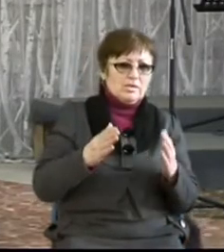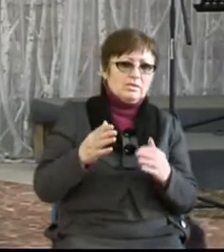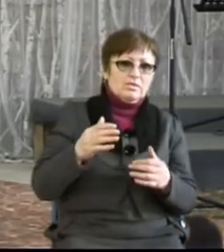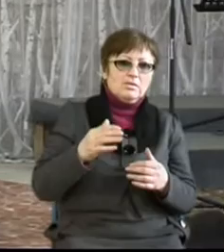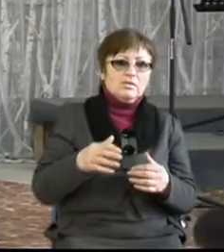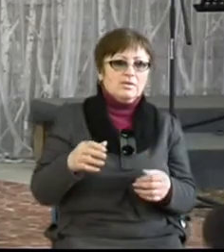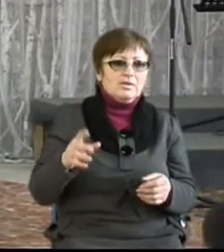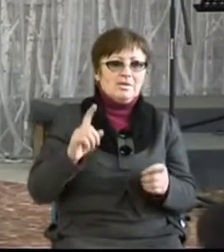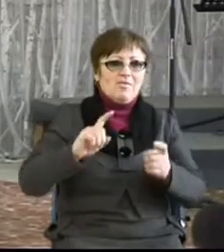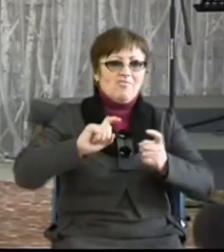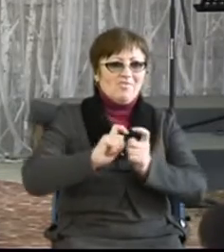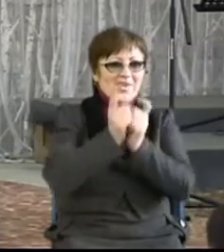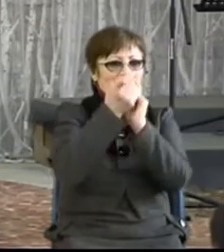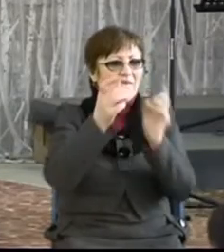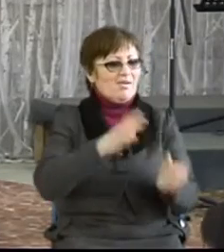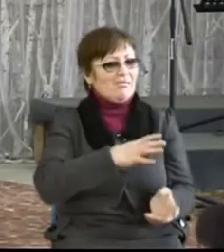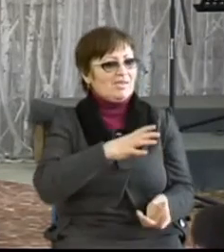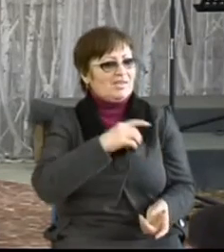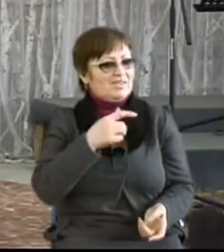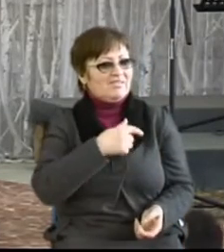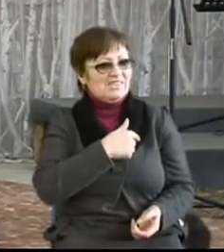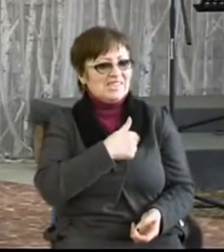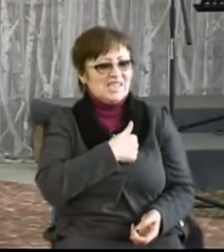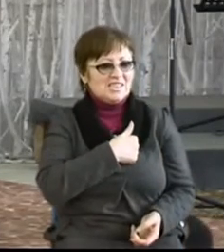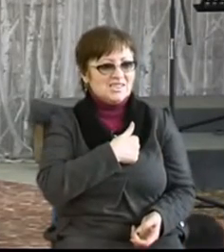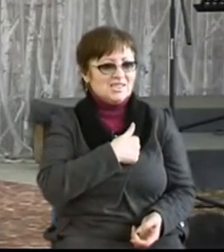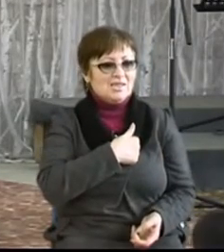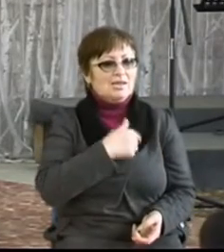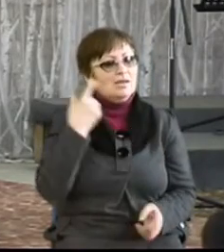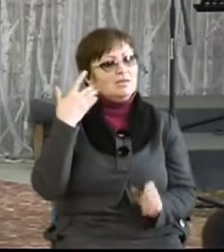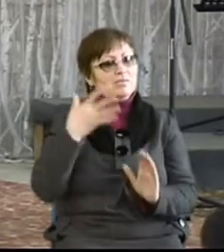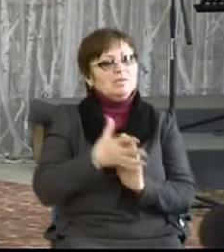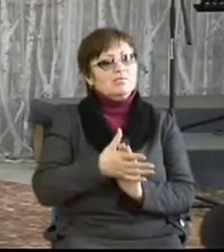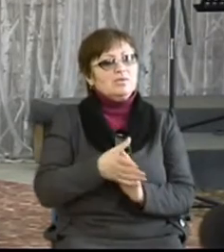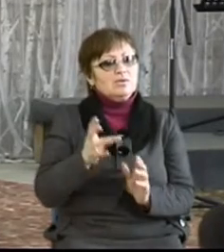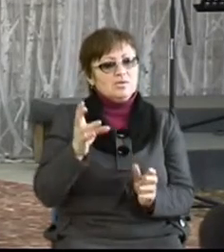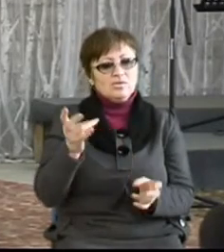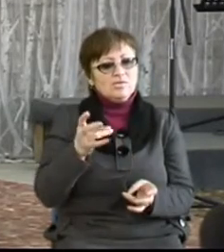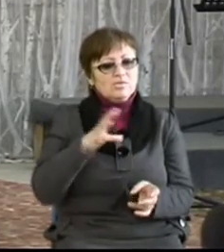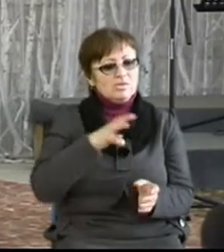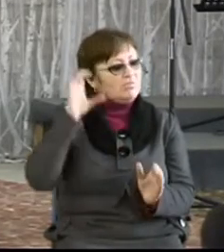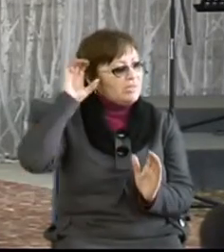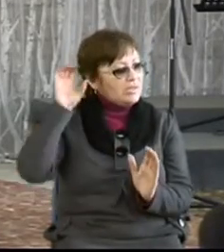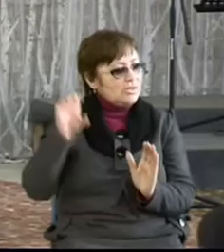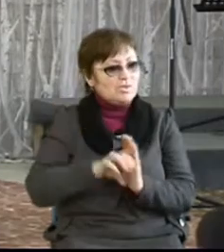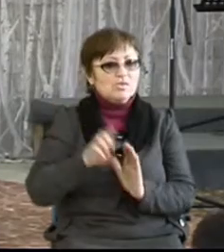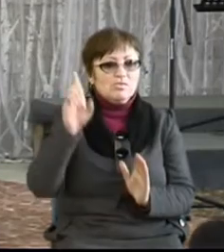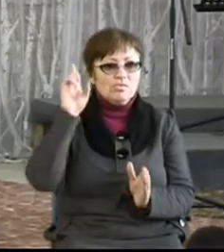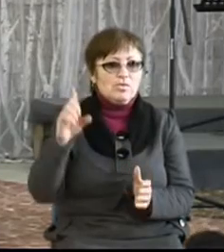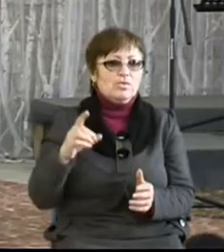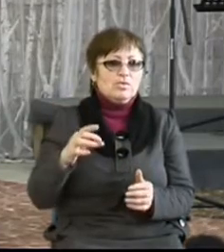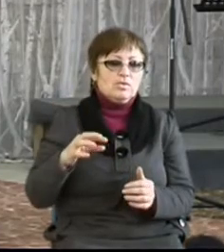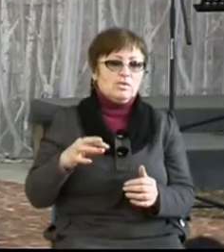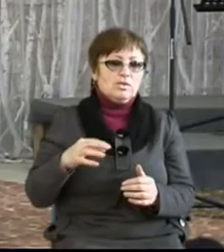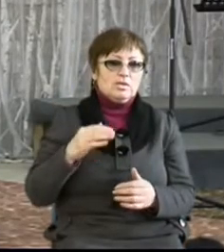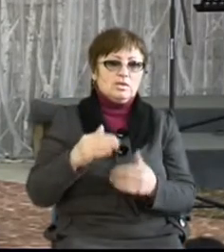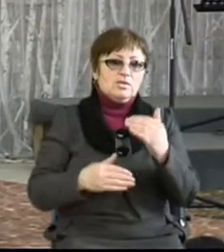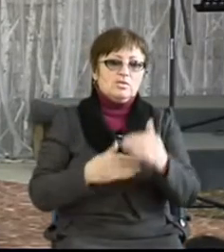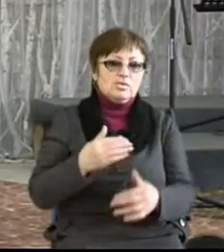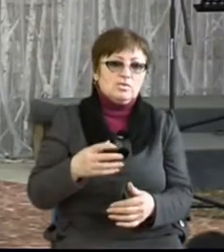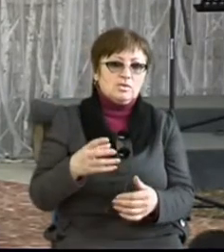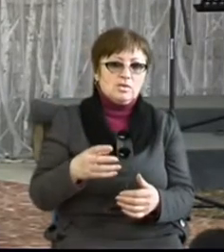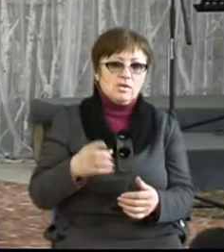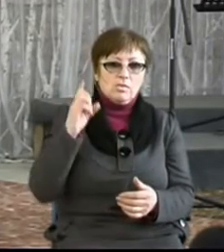Но борение, опять определенные какие-то понимания того, что должен быть послушен Богу, и двигается к этому месту, приходит в эту землю,